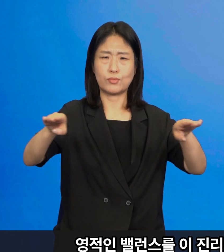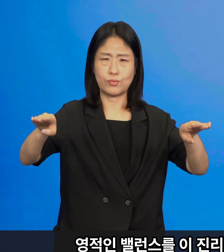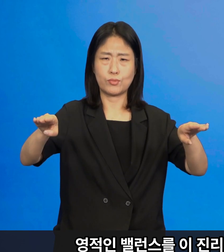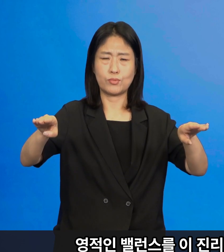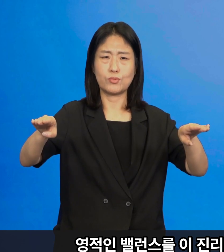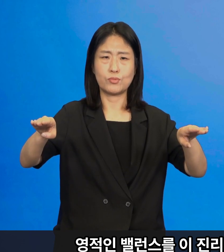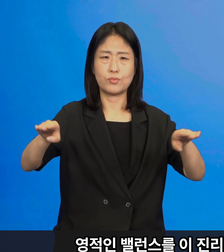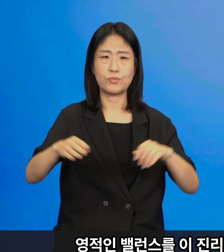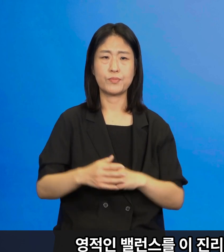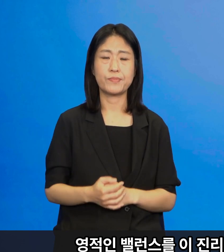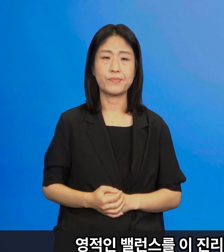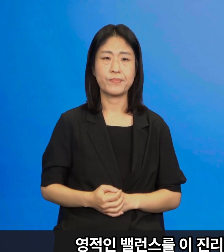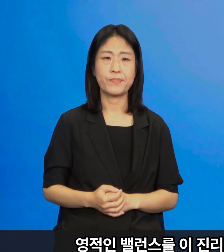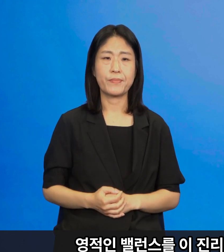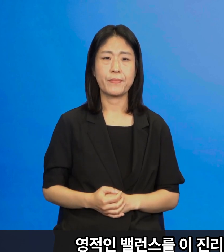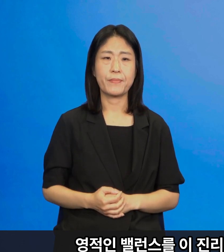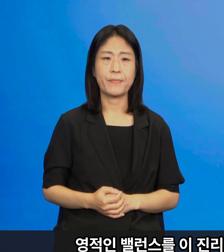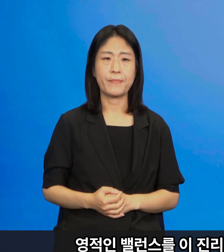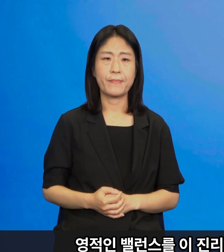거예요.